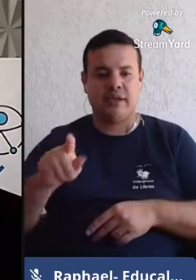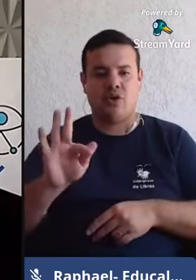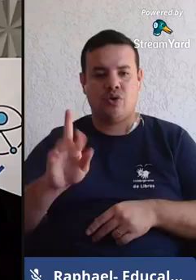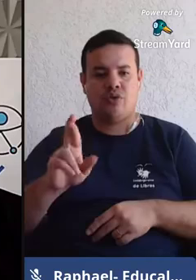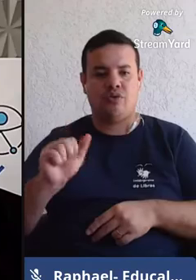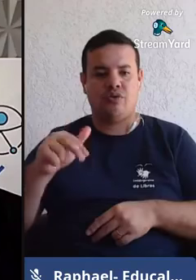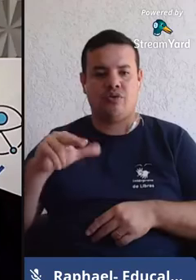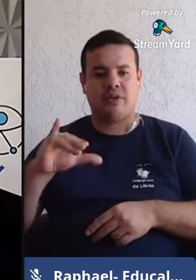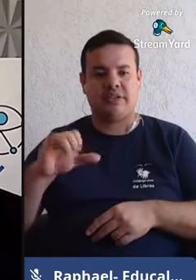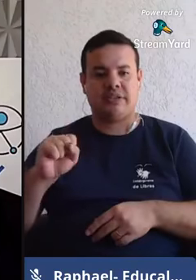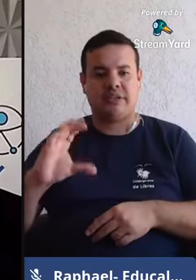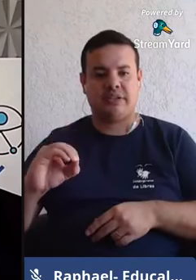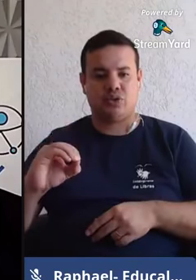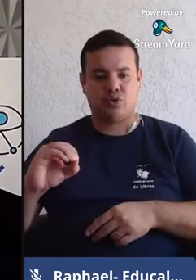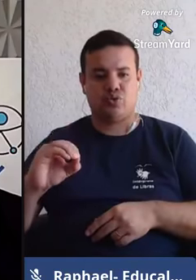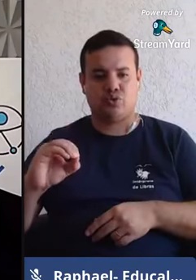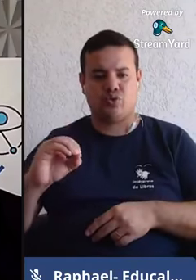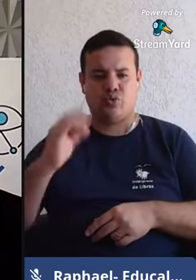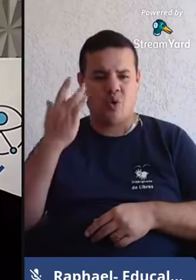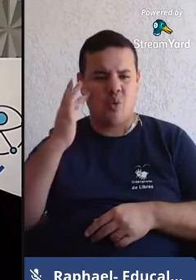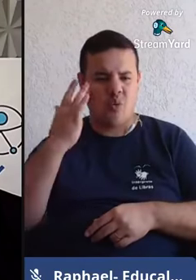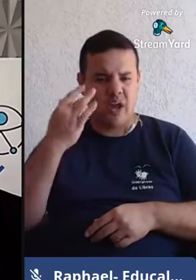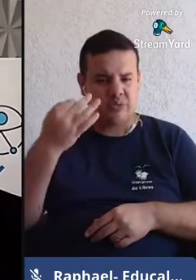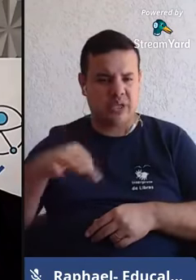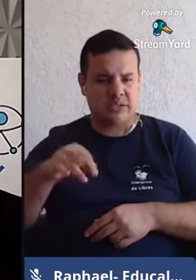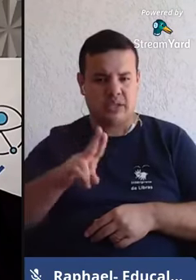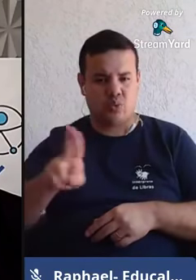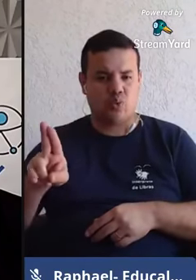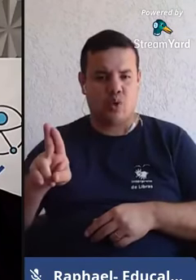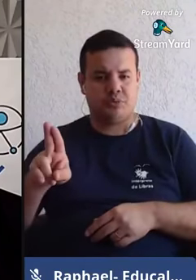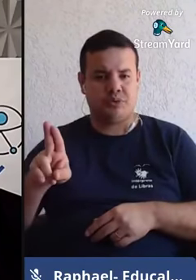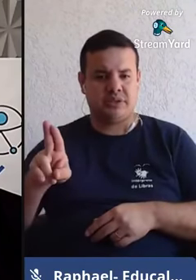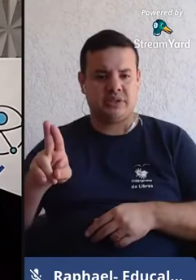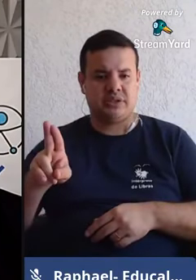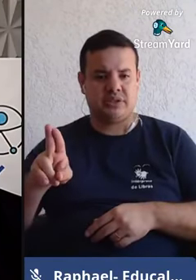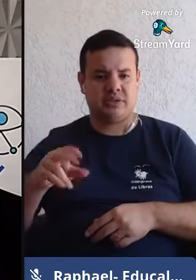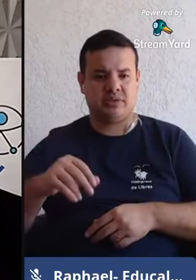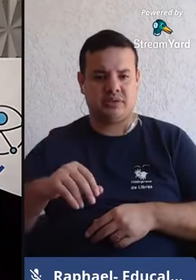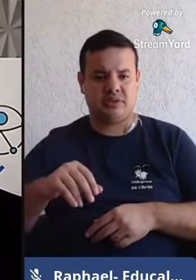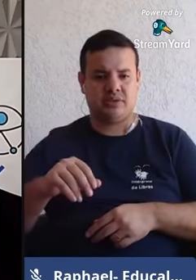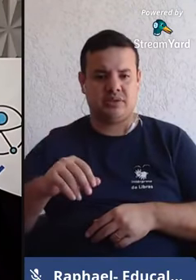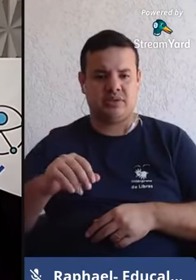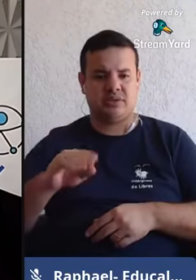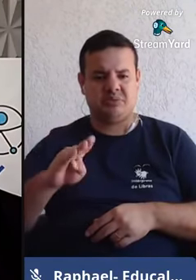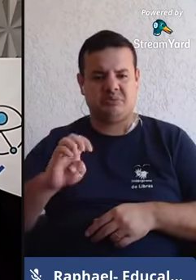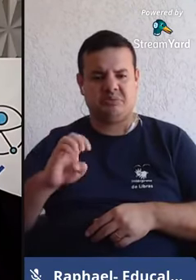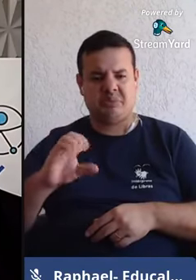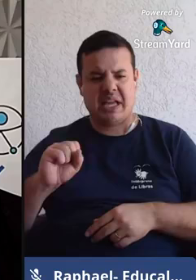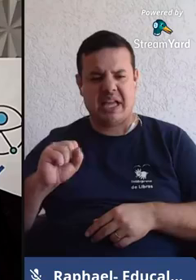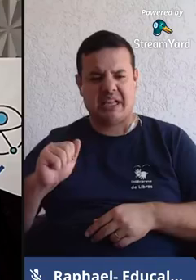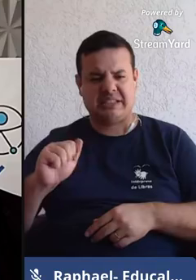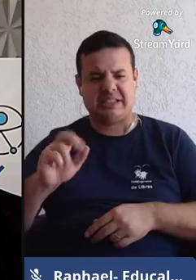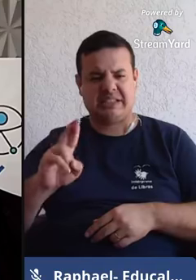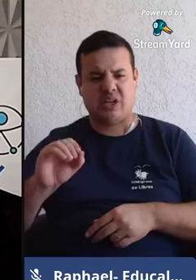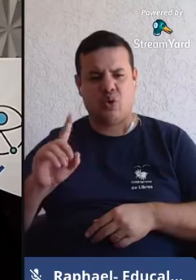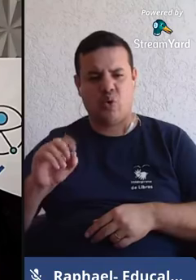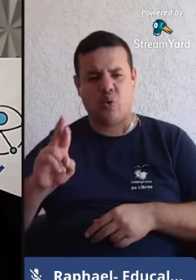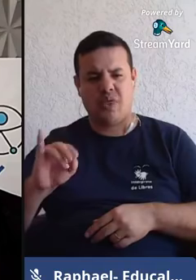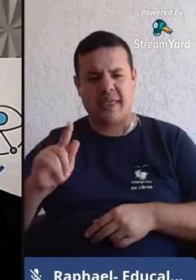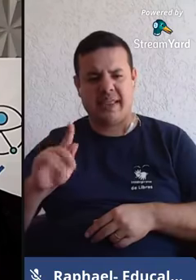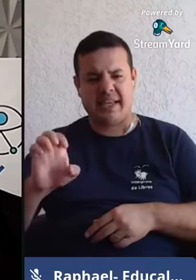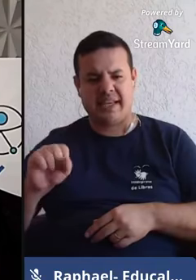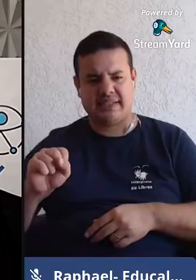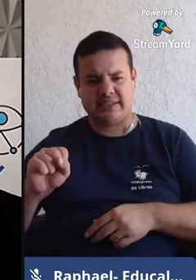nome. Bessa, se eu não me engano, o sobrenome dele. Bessa Rodrigues, uma coisa assim. Ele